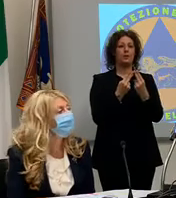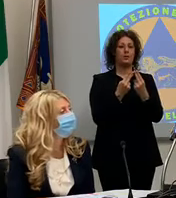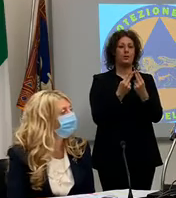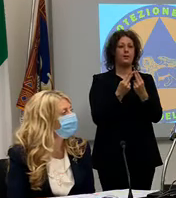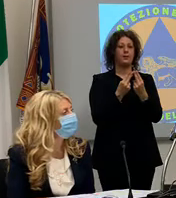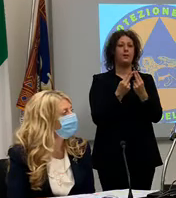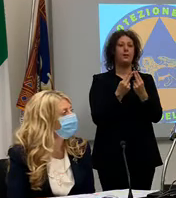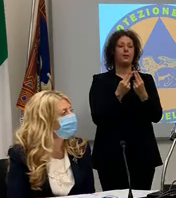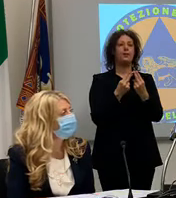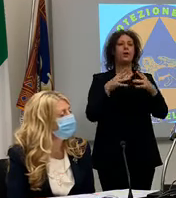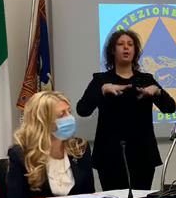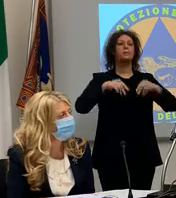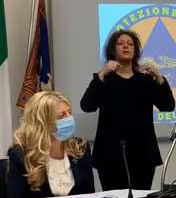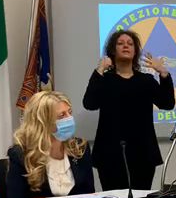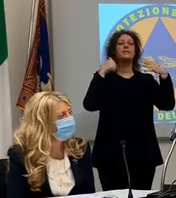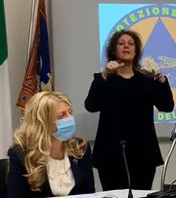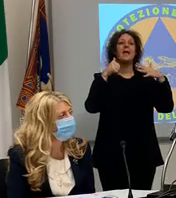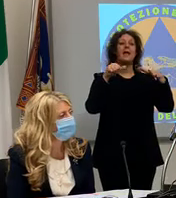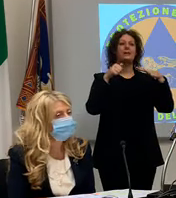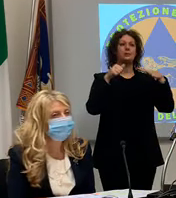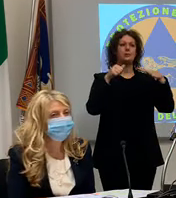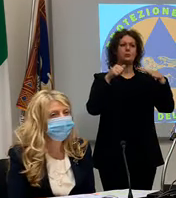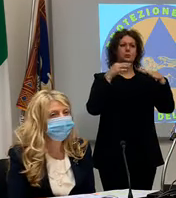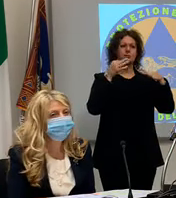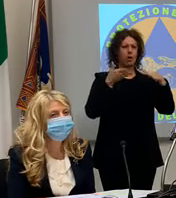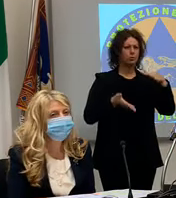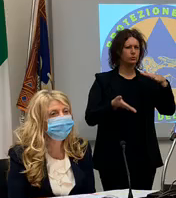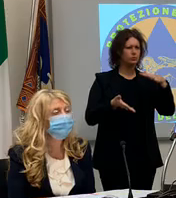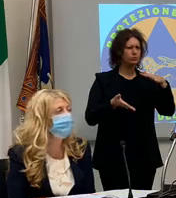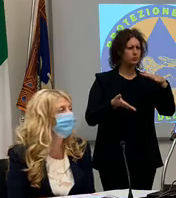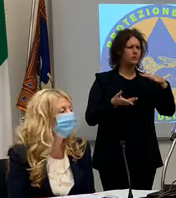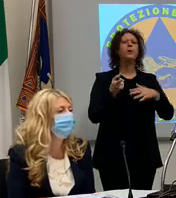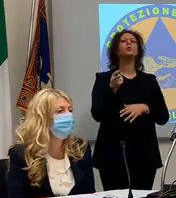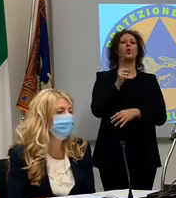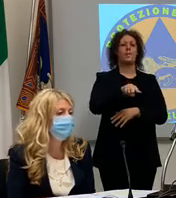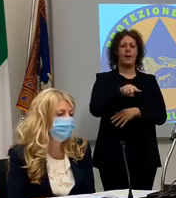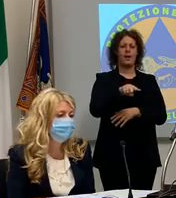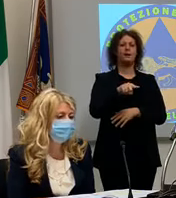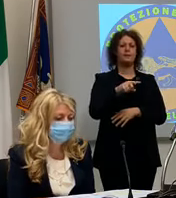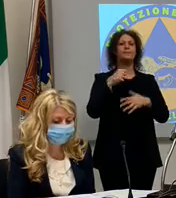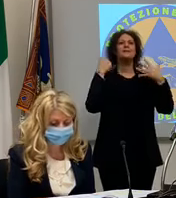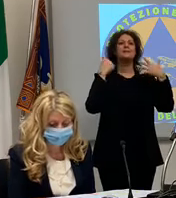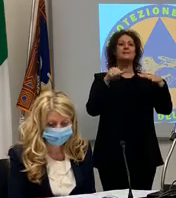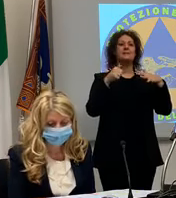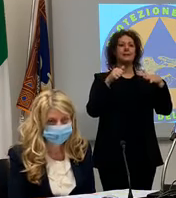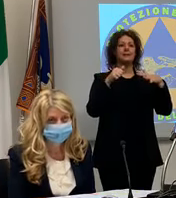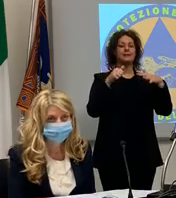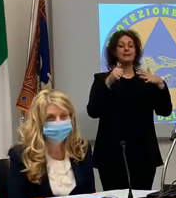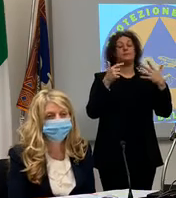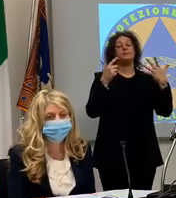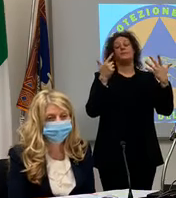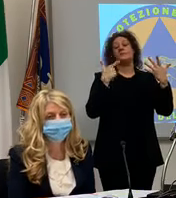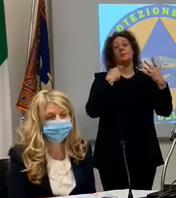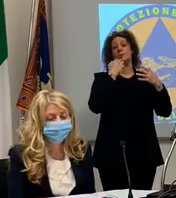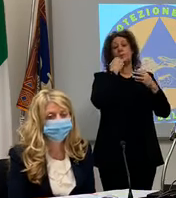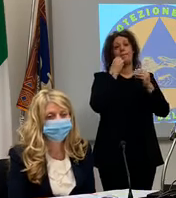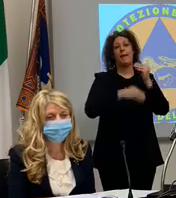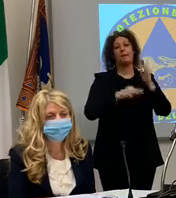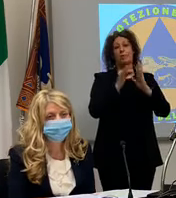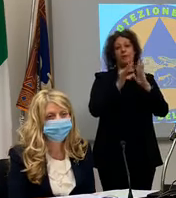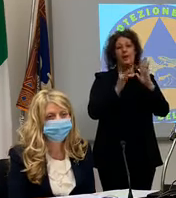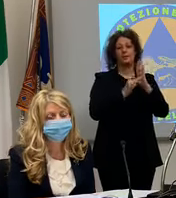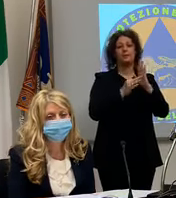dal 16 che oggi non 16 domani dal 16 e io ho perso anche la tramontana dal